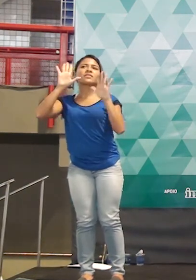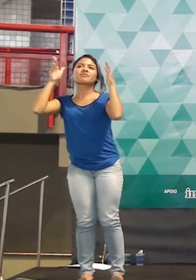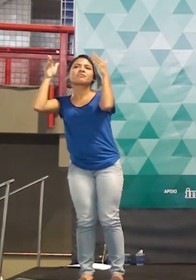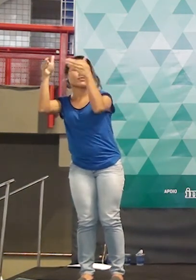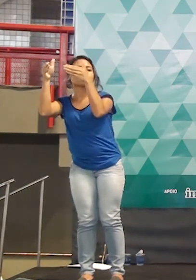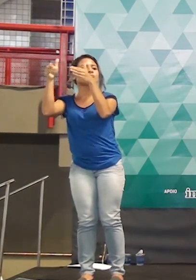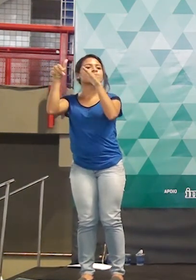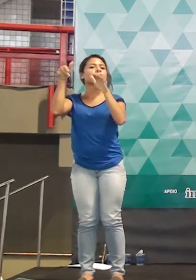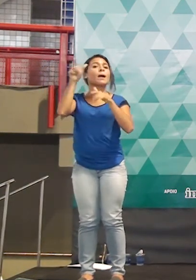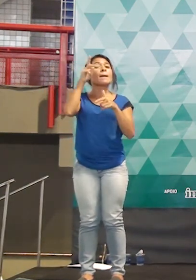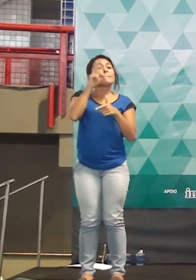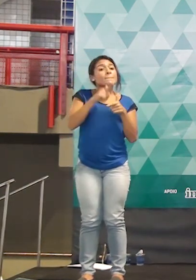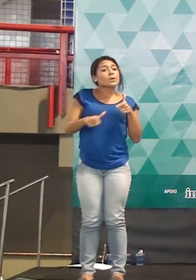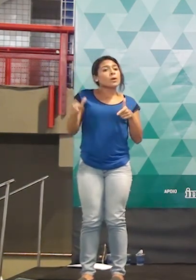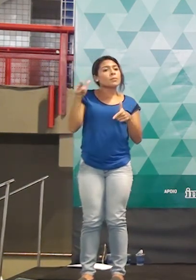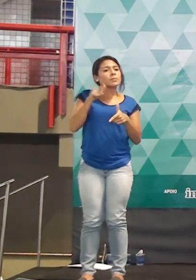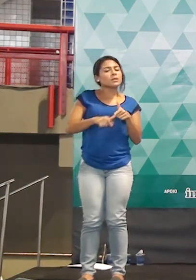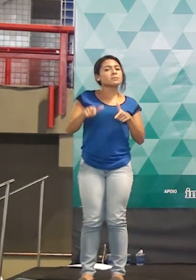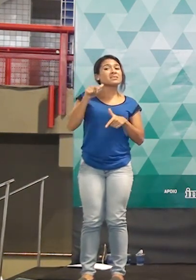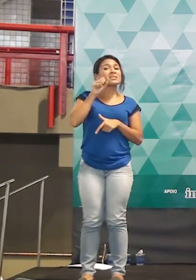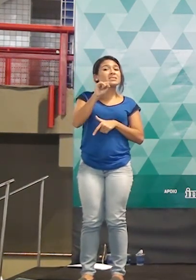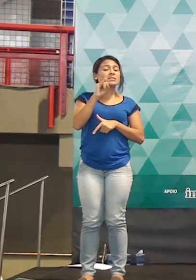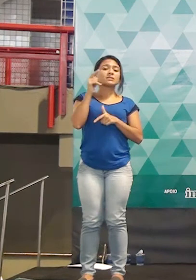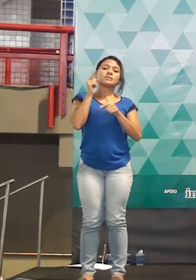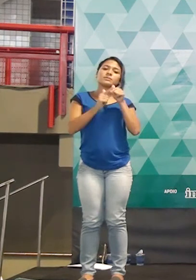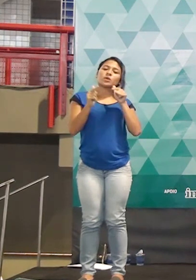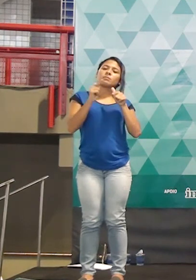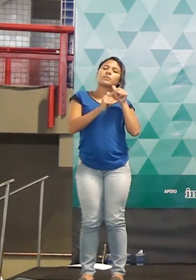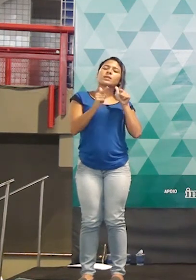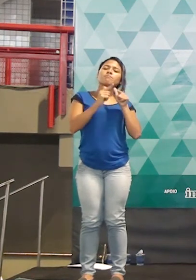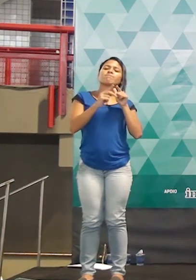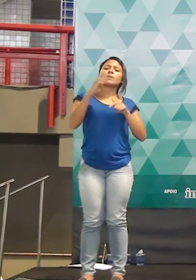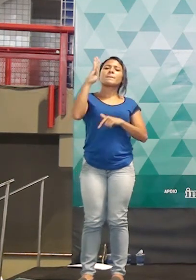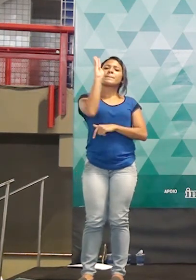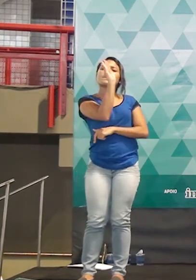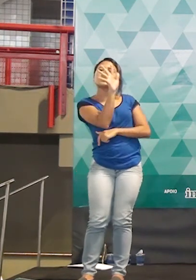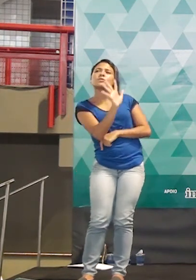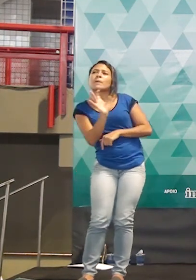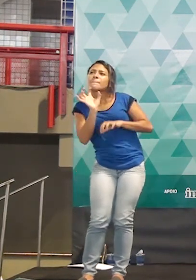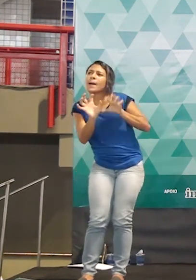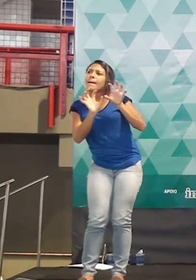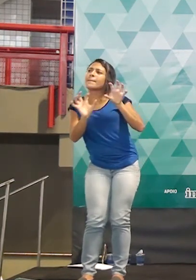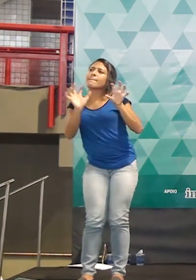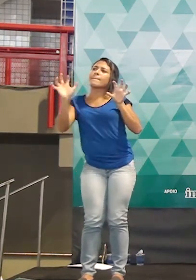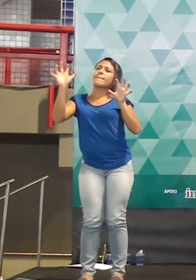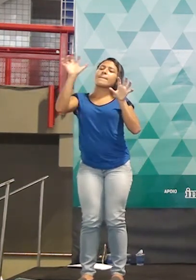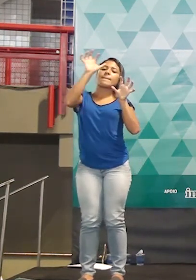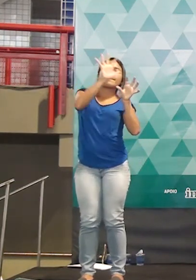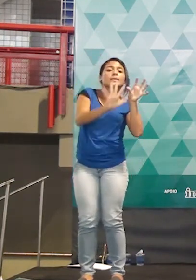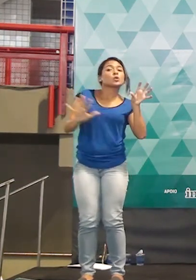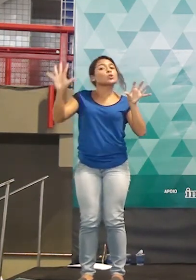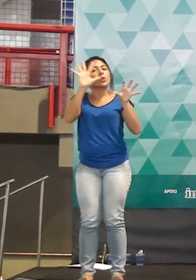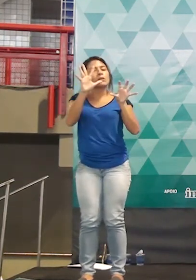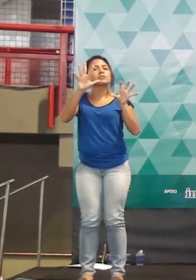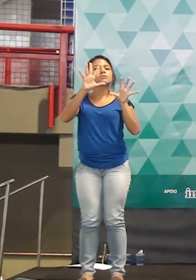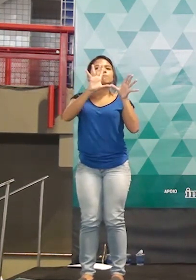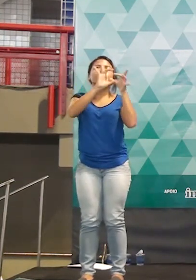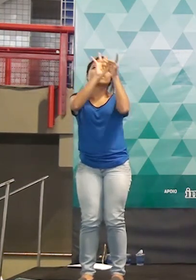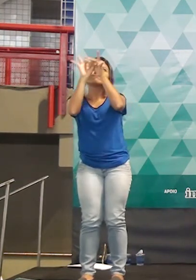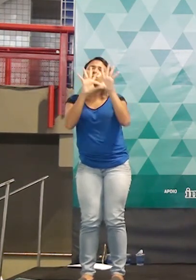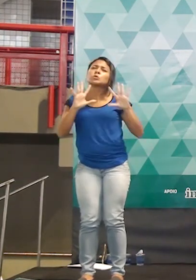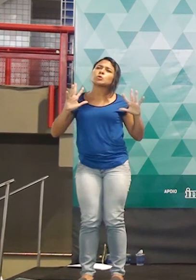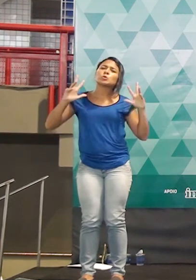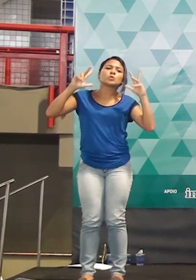um problema que afeta todas as regiões brasileiras, todas as 5